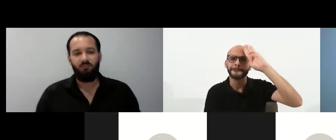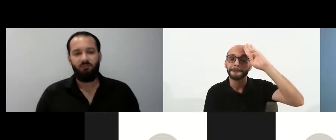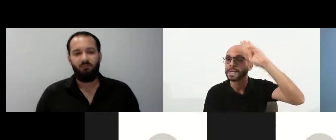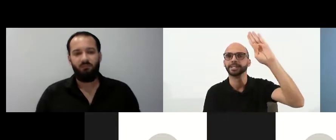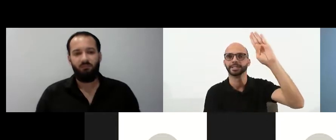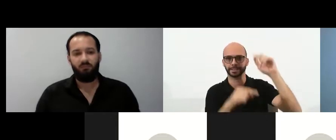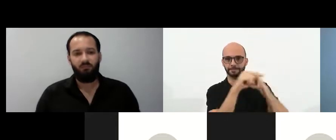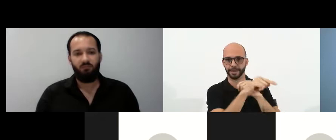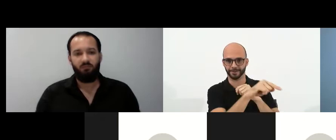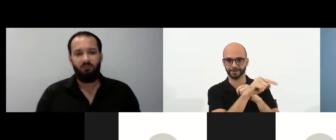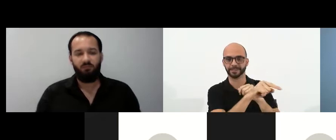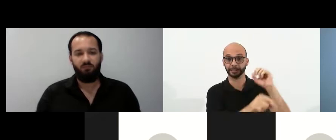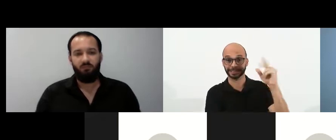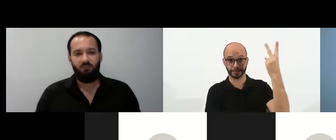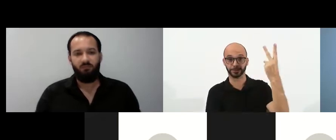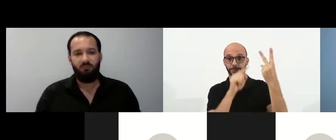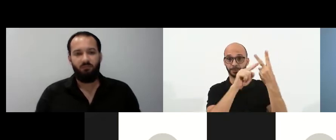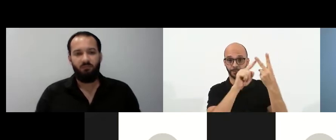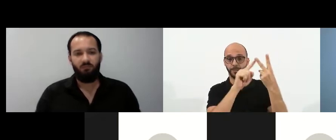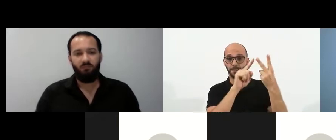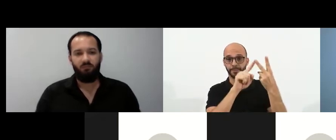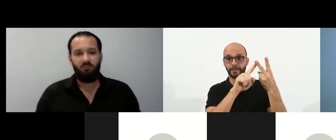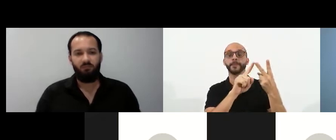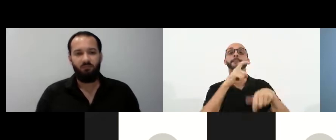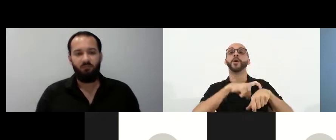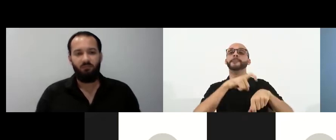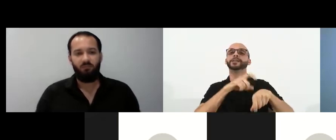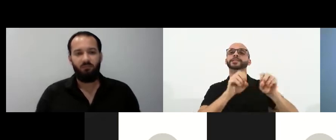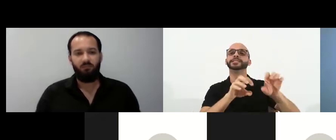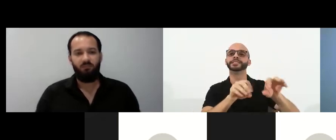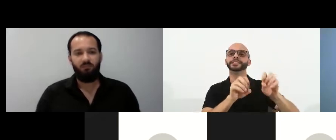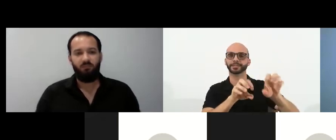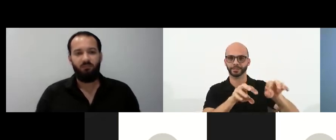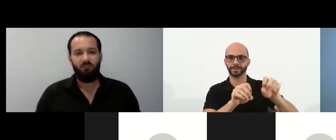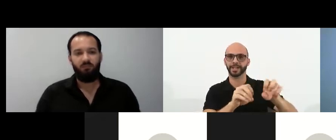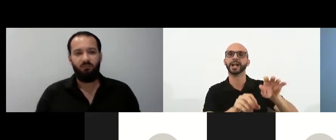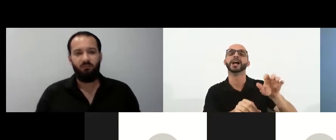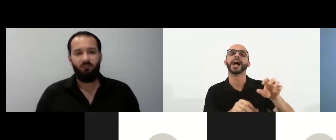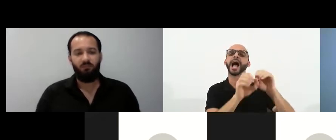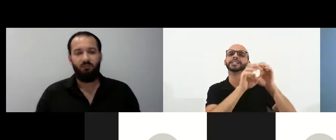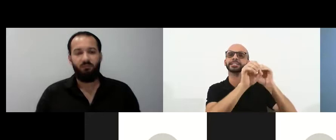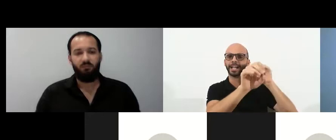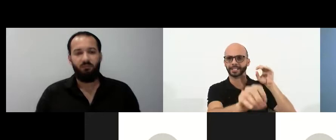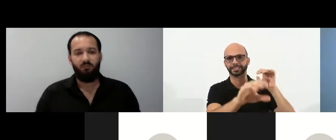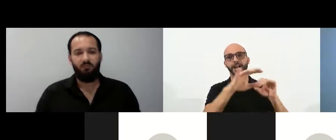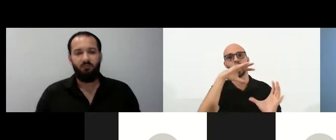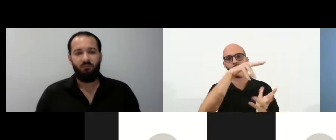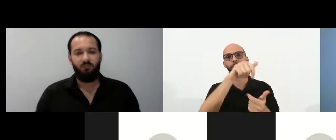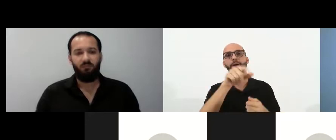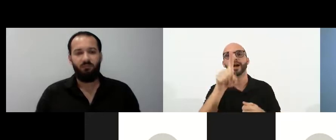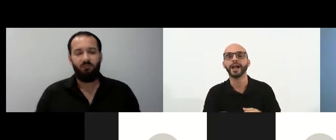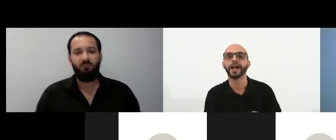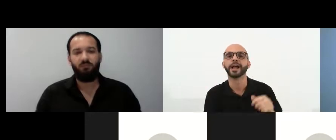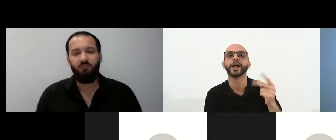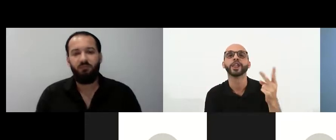a estrutura principal, a segunda estrutura a ser utilizada no momento, de educação